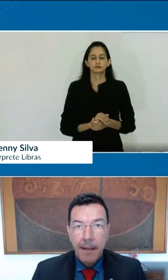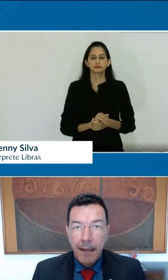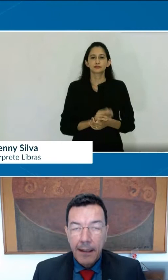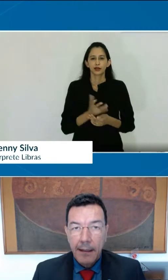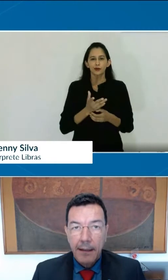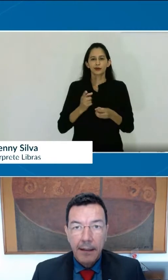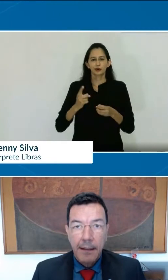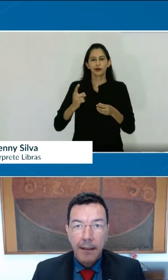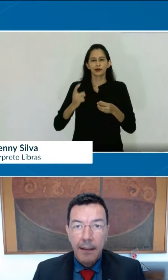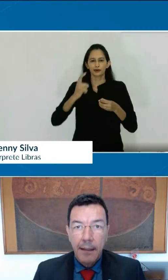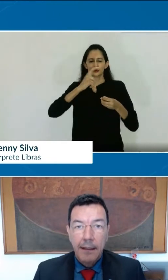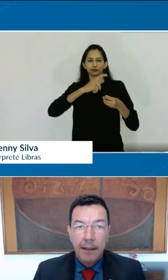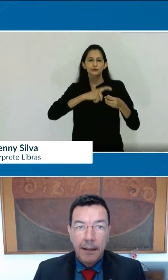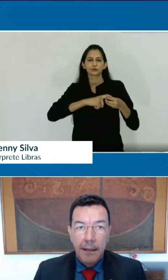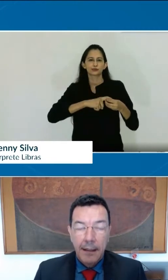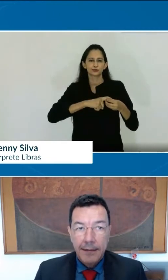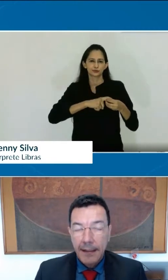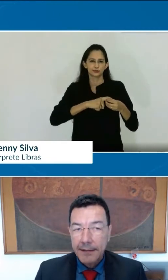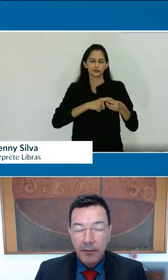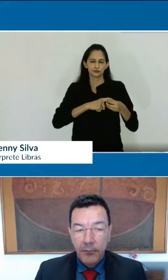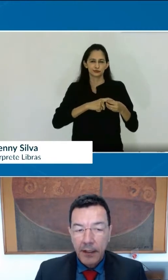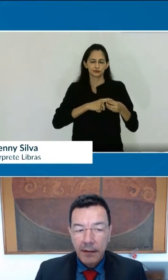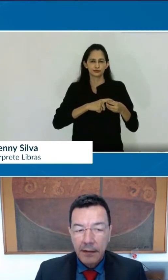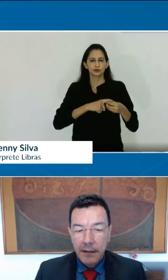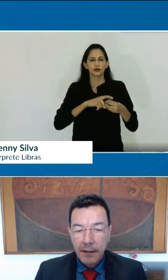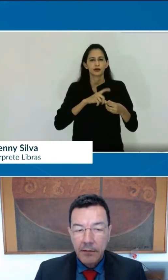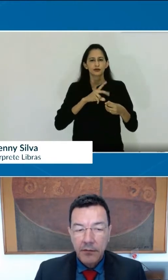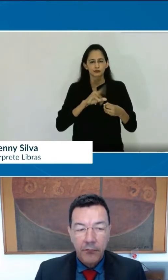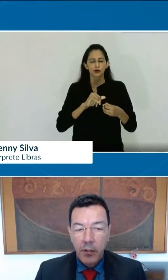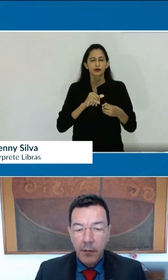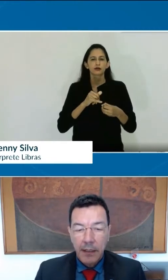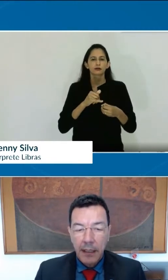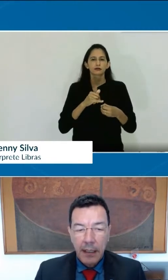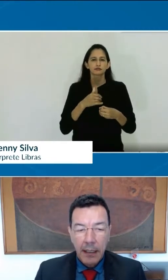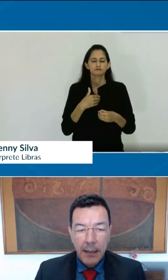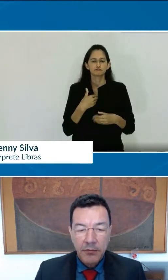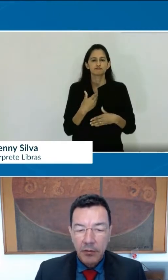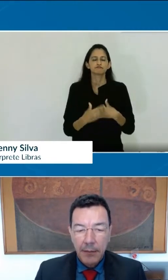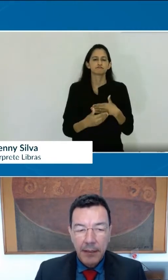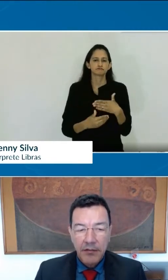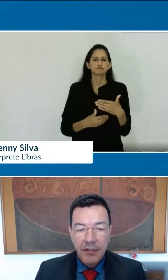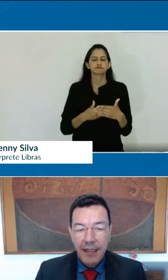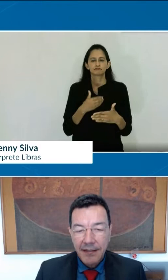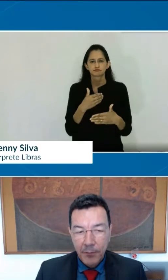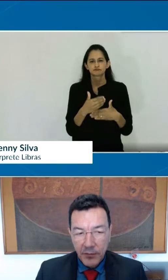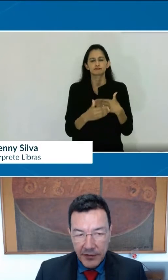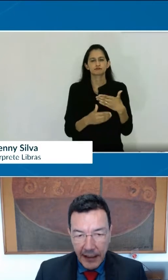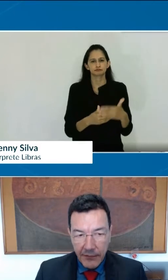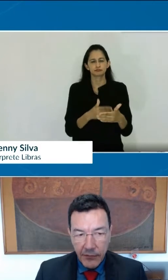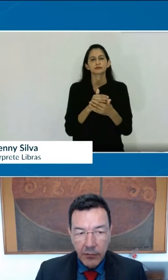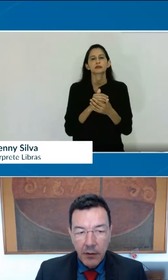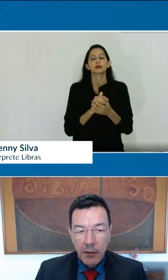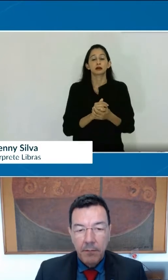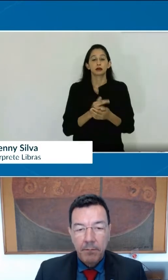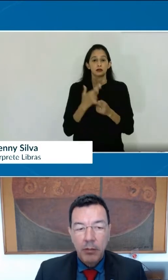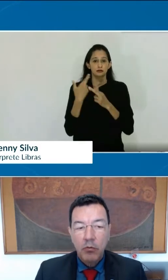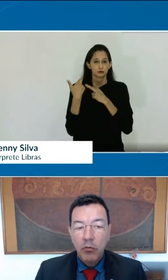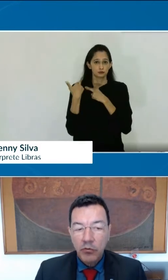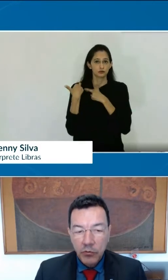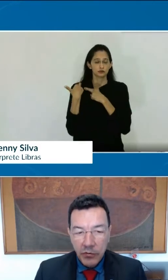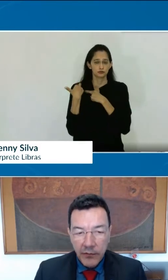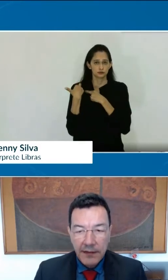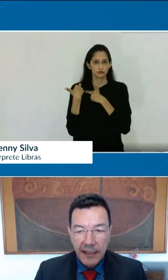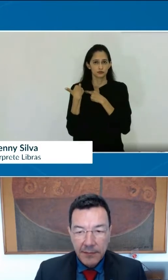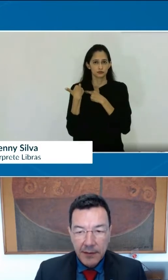retomada, ela está sendo feita de forma absolutamente responsável